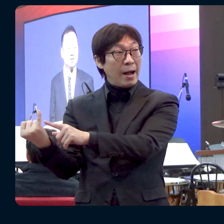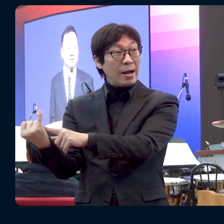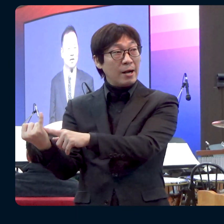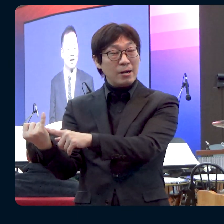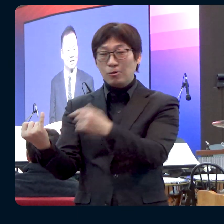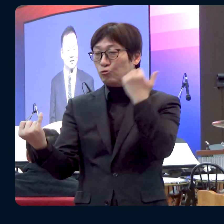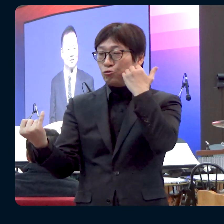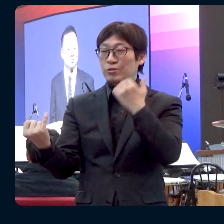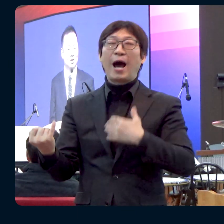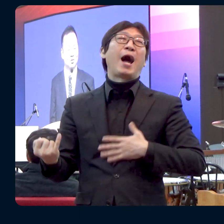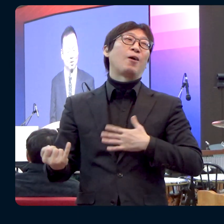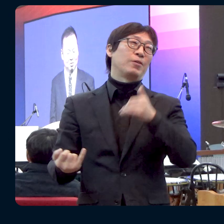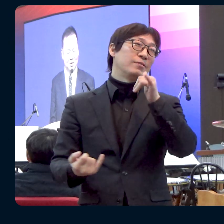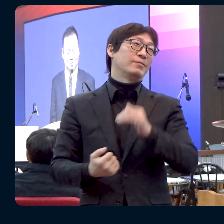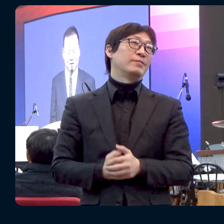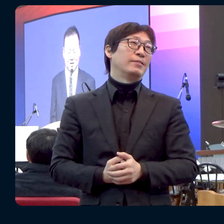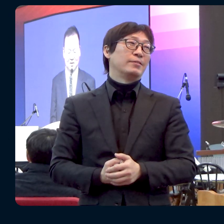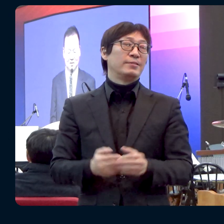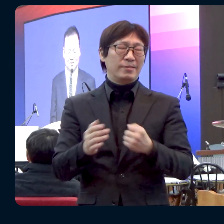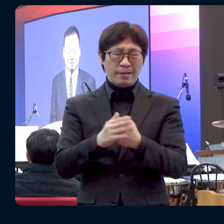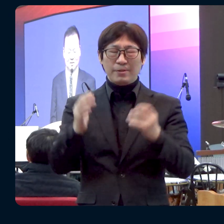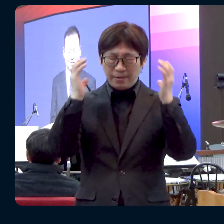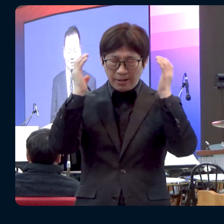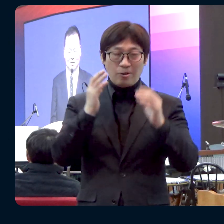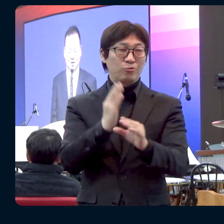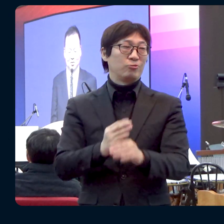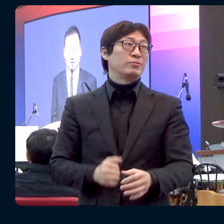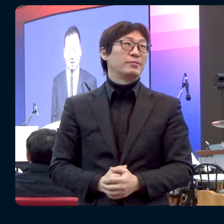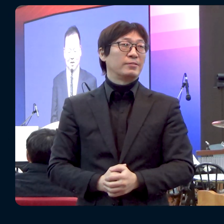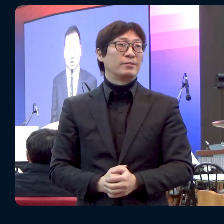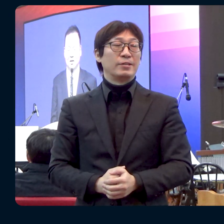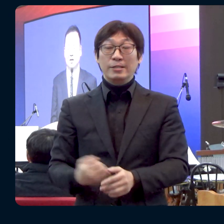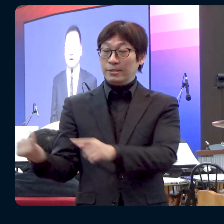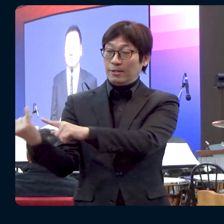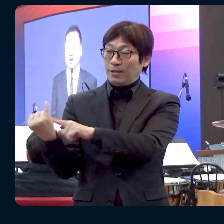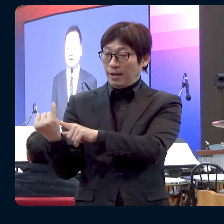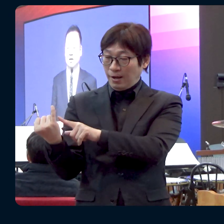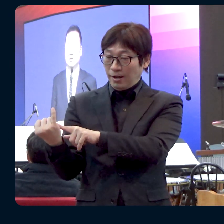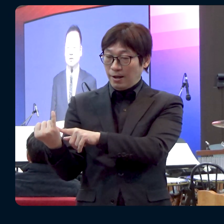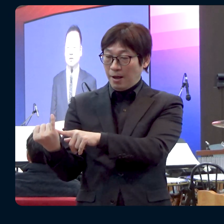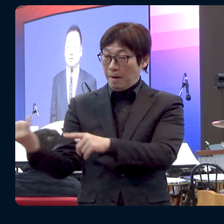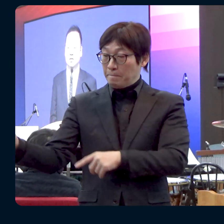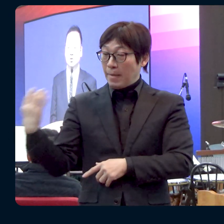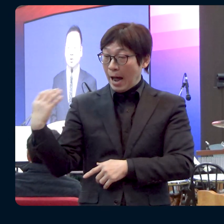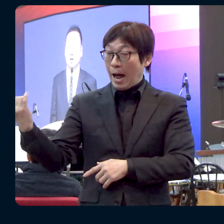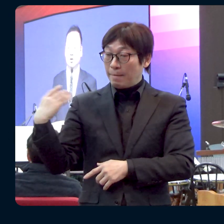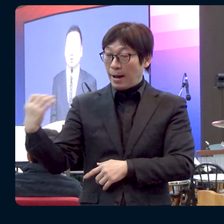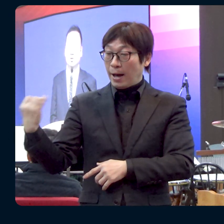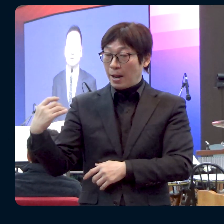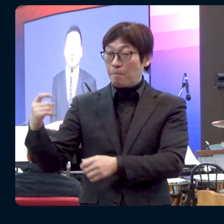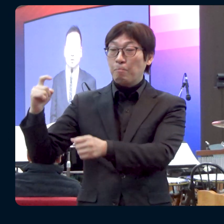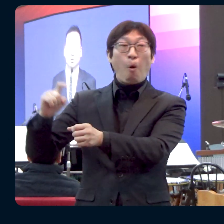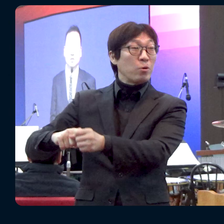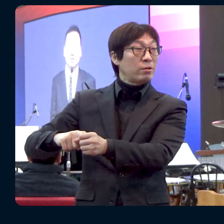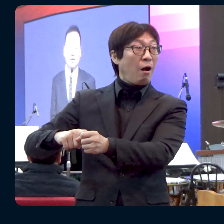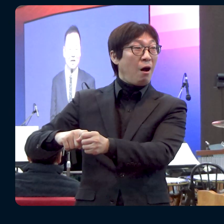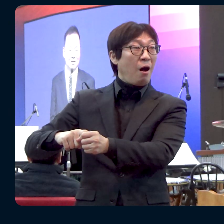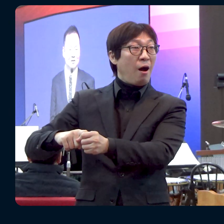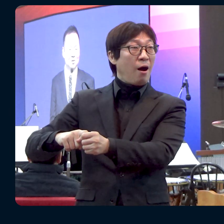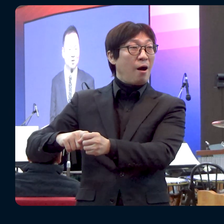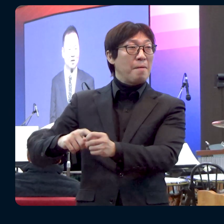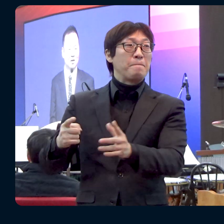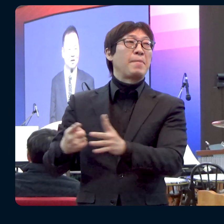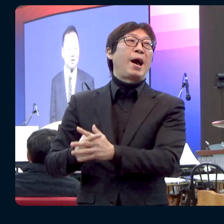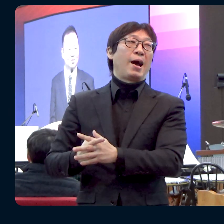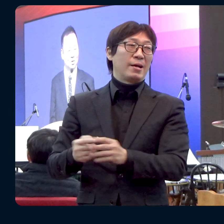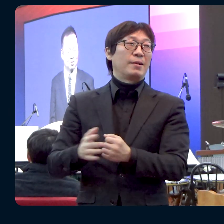어떤 사람인지 알았기 때문에 괴로워합니다. 그리고 그 사람이 말을 하는 그 의도가 어떤 의도인지를